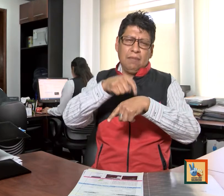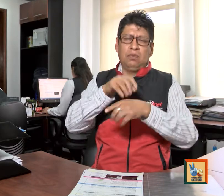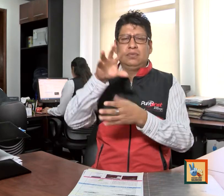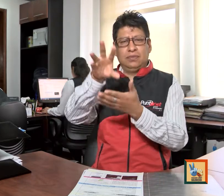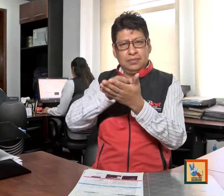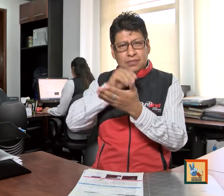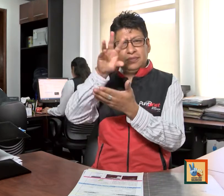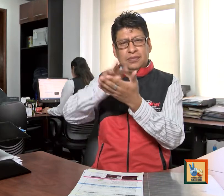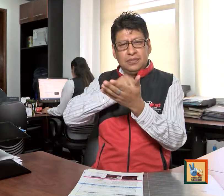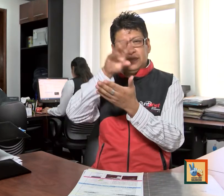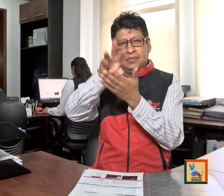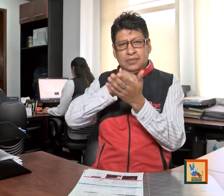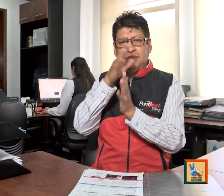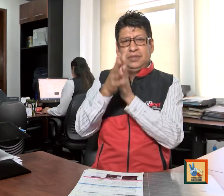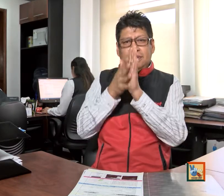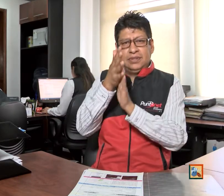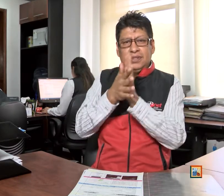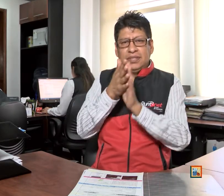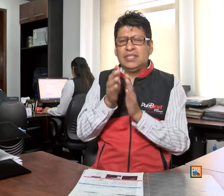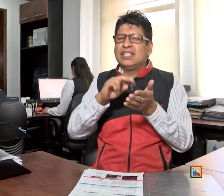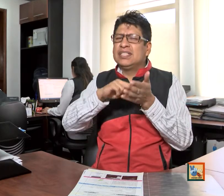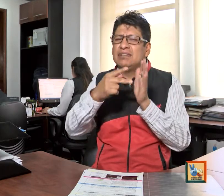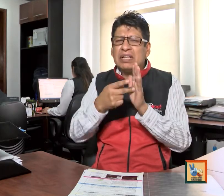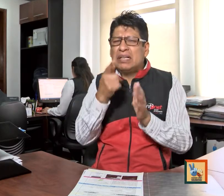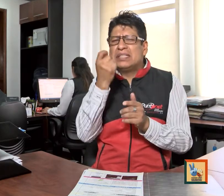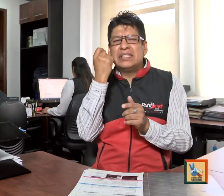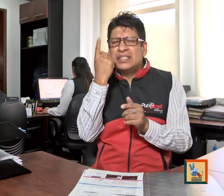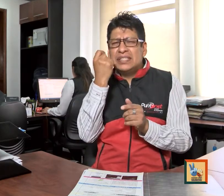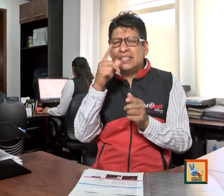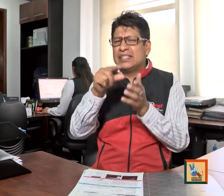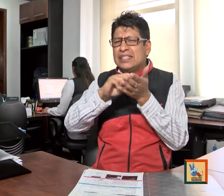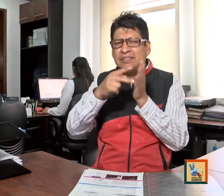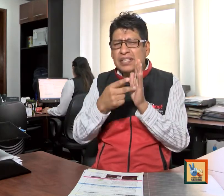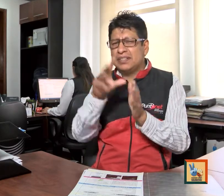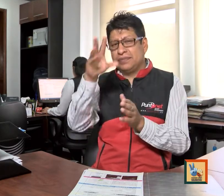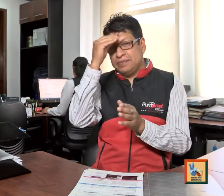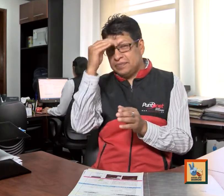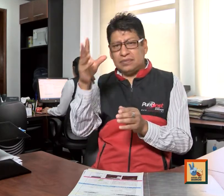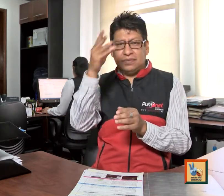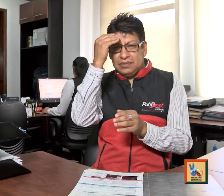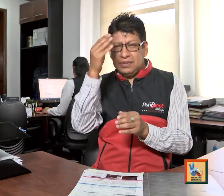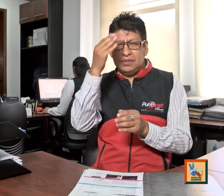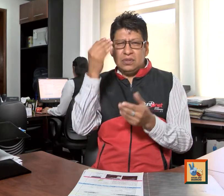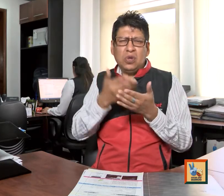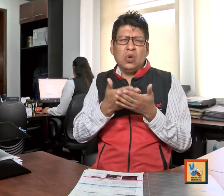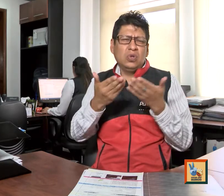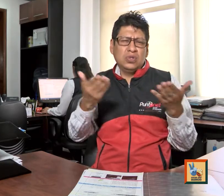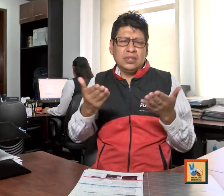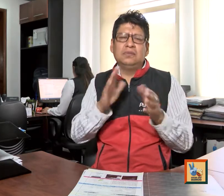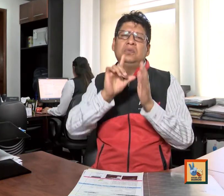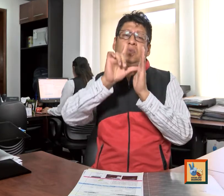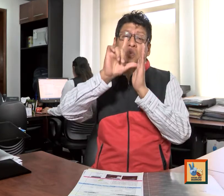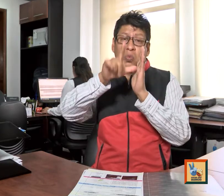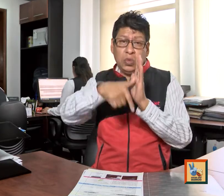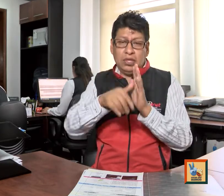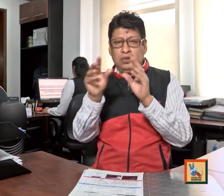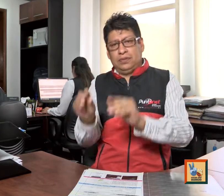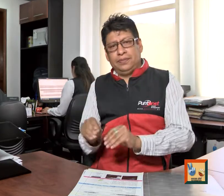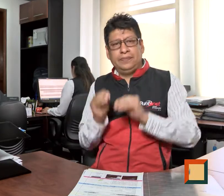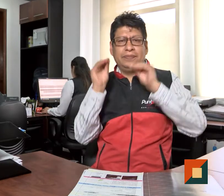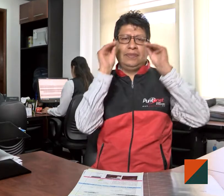entendí que podía expresarme mucho mejor el inicio pregunta qué significado tiene este signo y cosas así